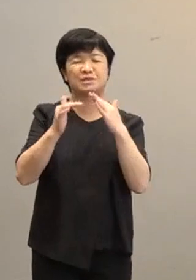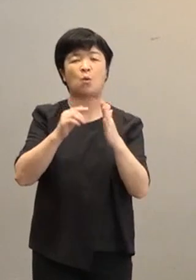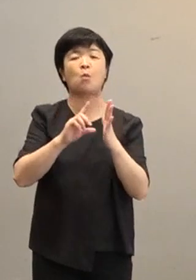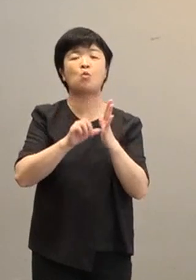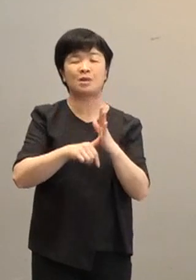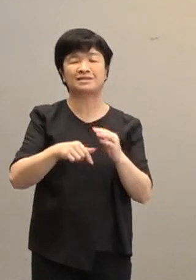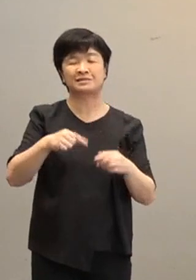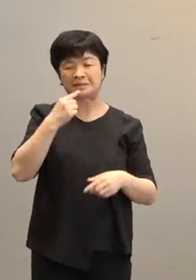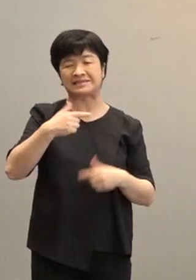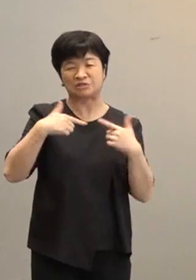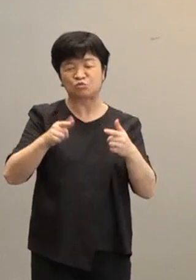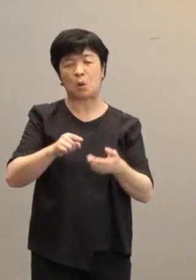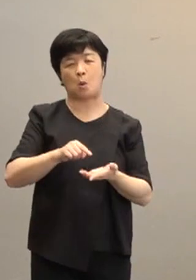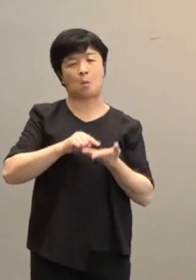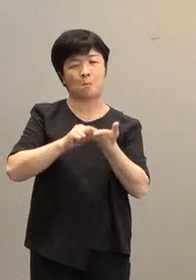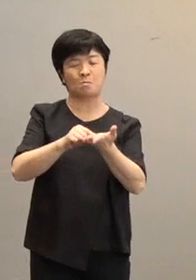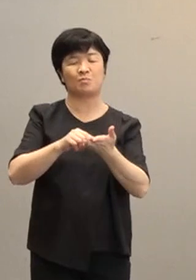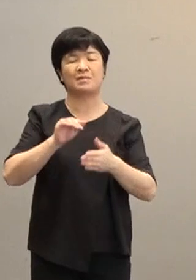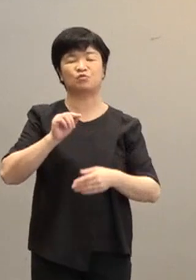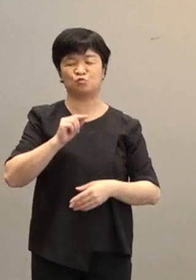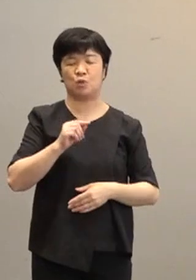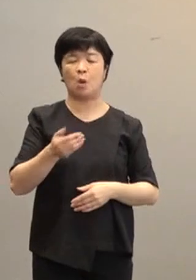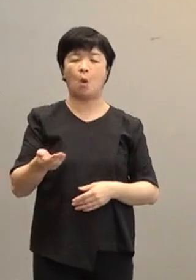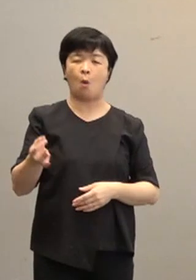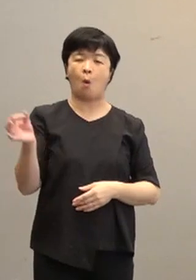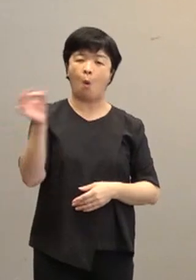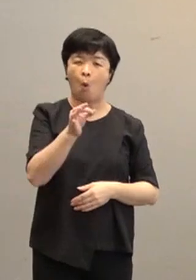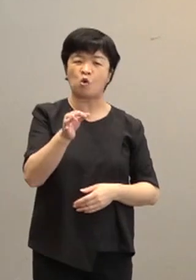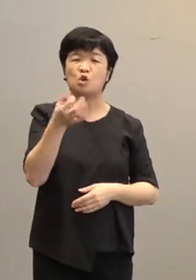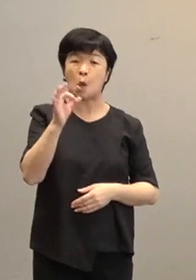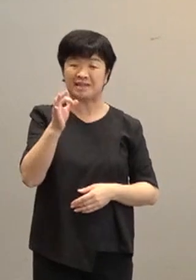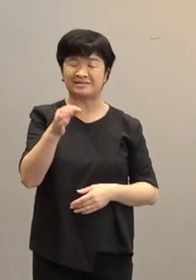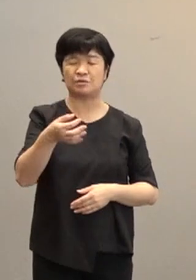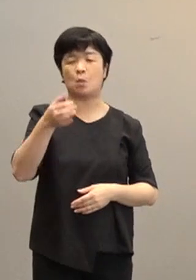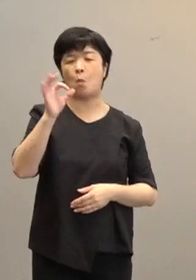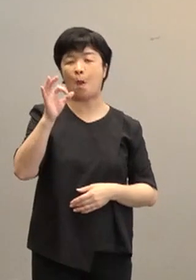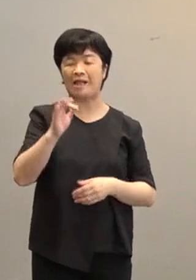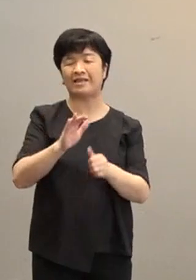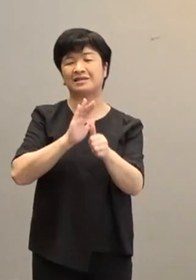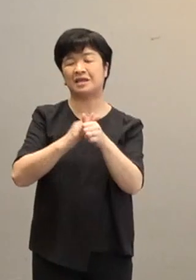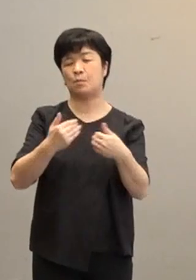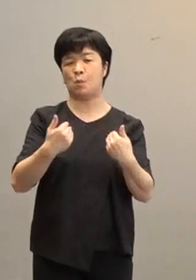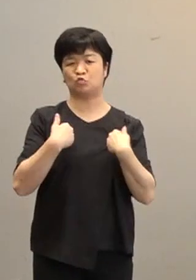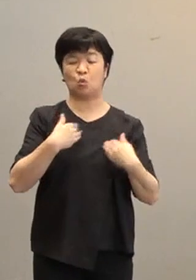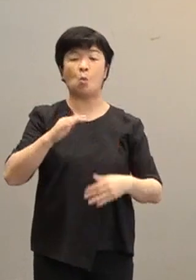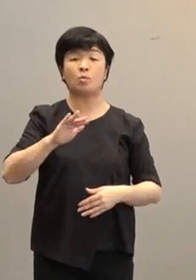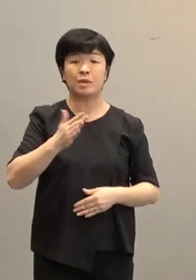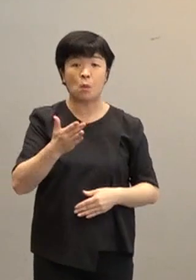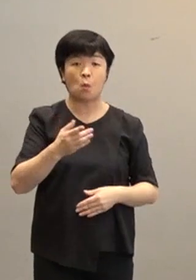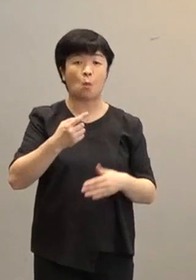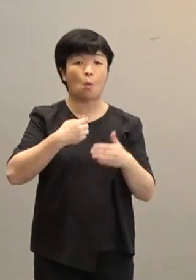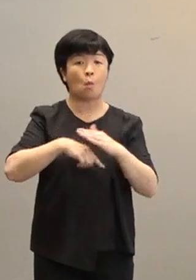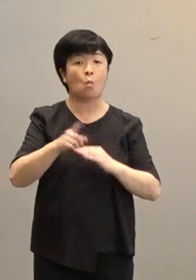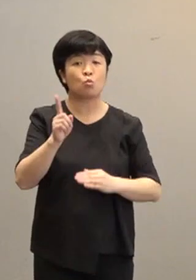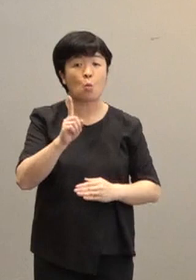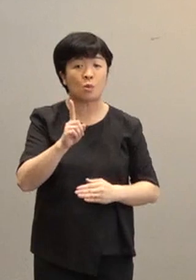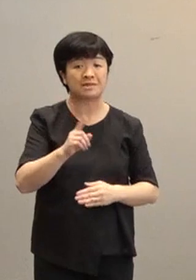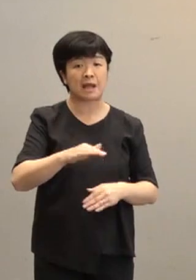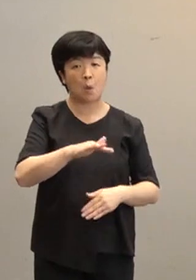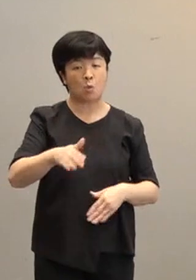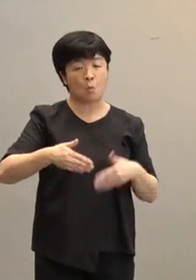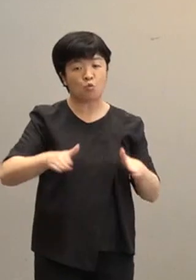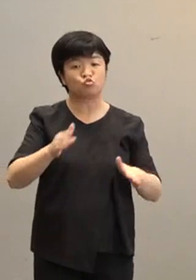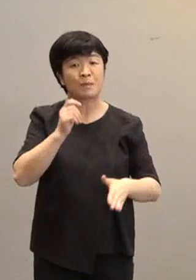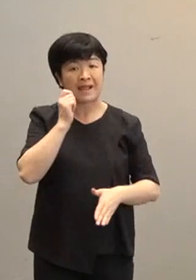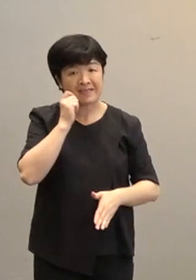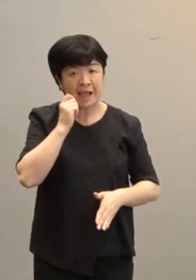ているのは、補助金とかを含めた、まあ、金銭的支援も重要なんですけれども、 なぜ子供を産めないのかという